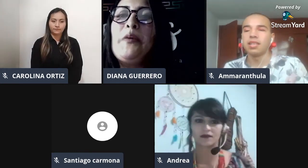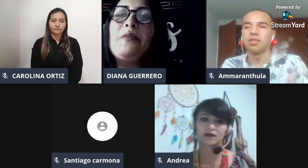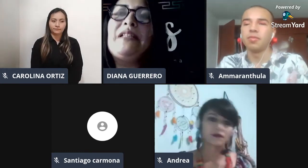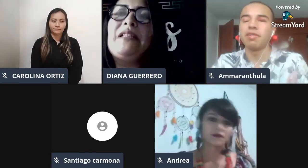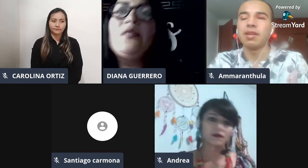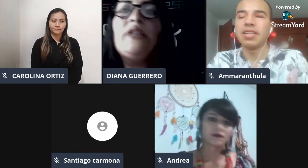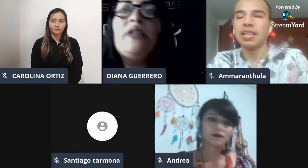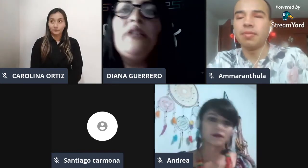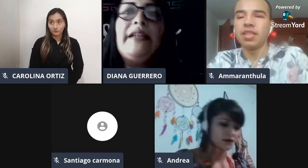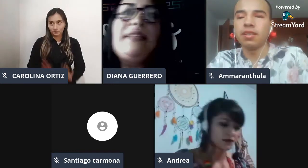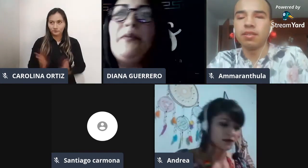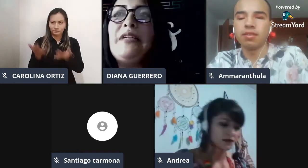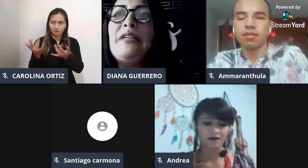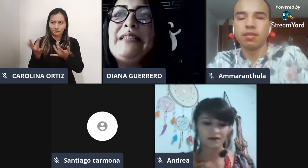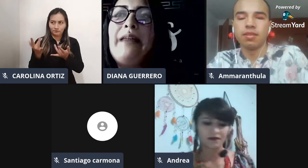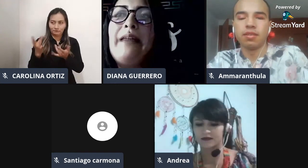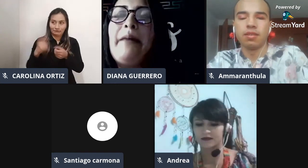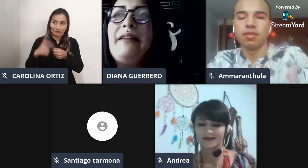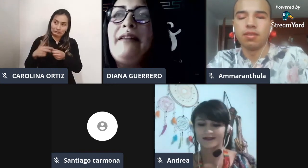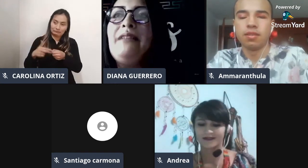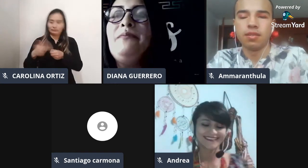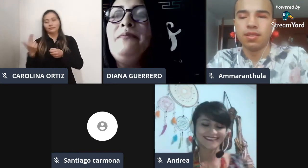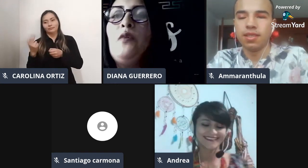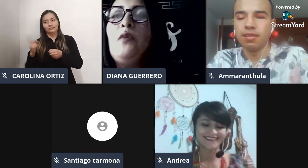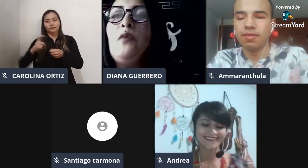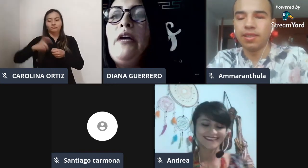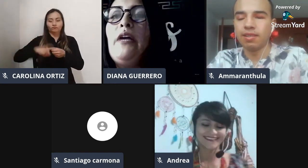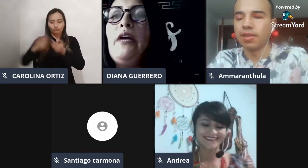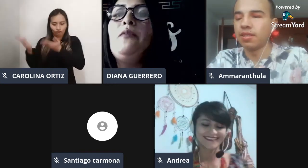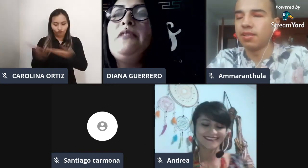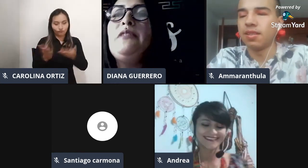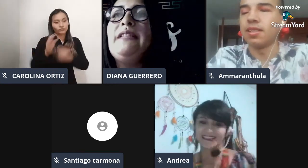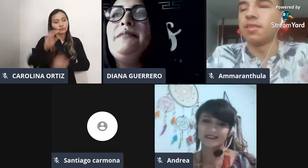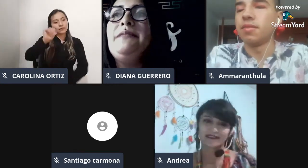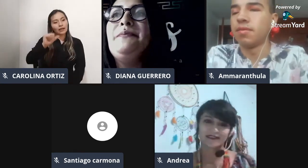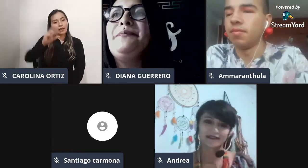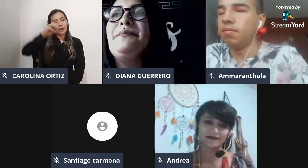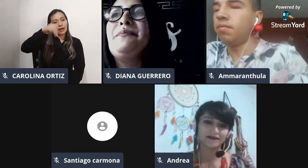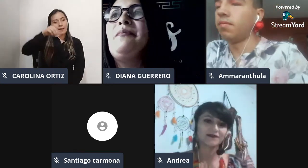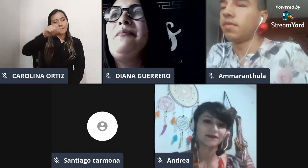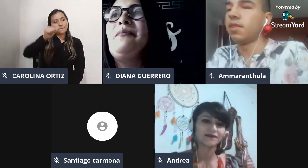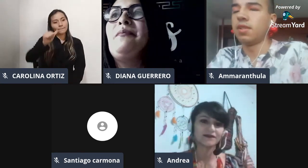Connie. Bueno, mientras Connie regresa, podría ser Amaranta. Hola, Ama, ¿cómo estás?